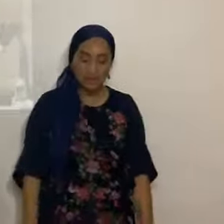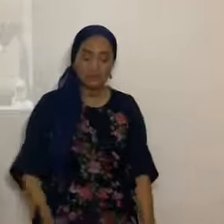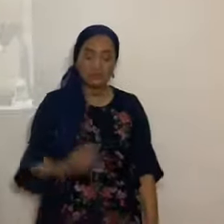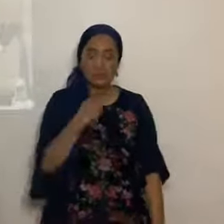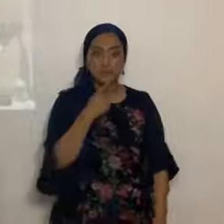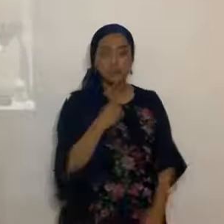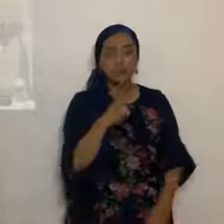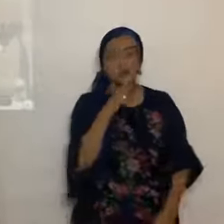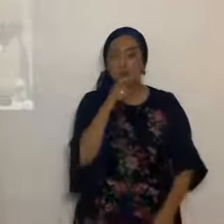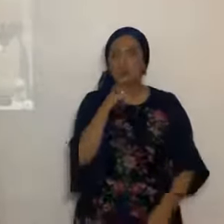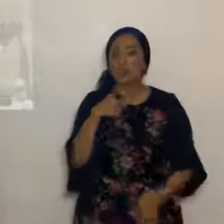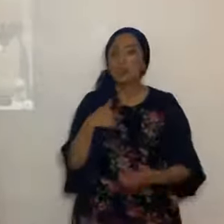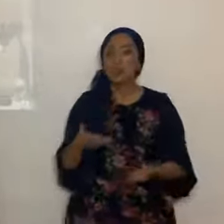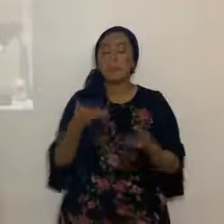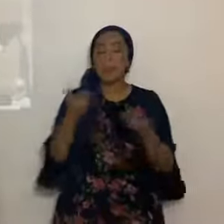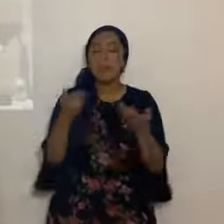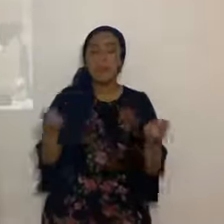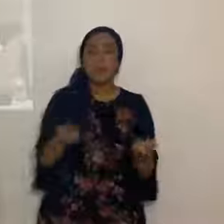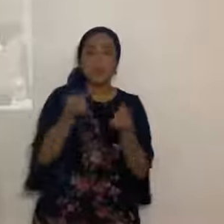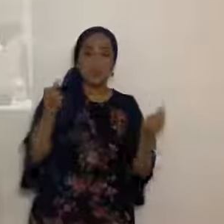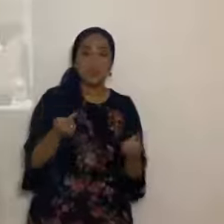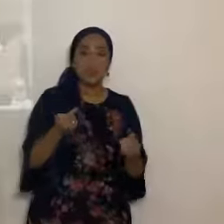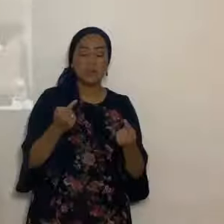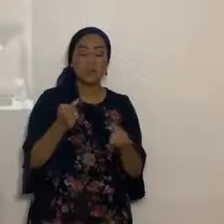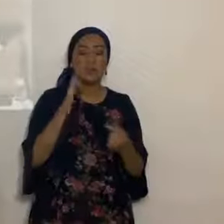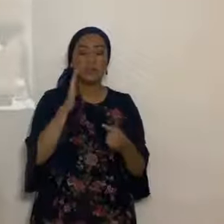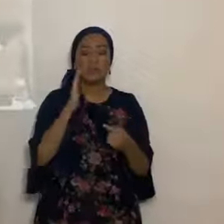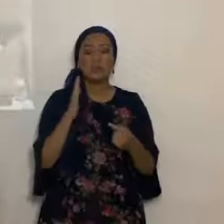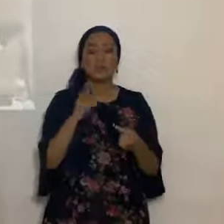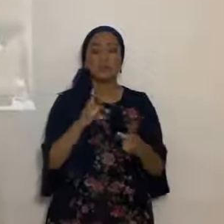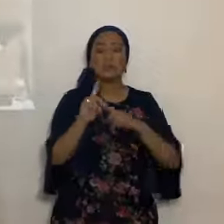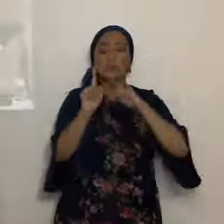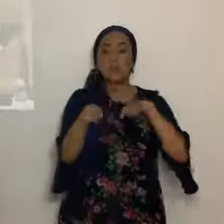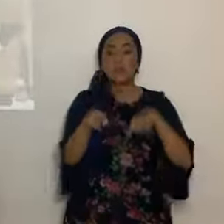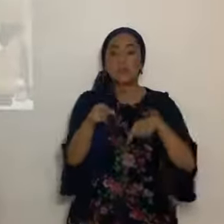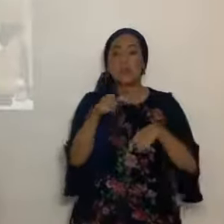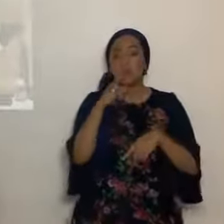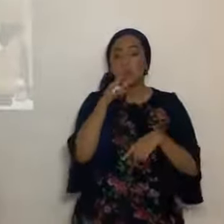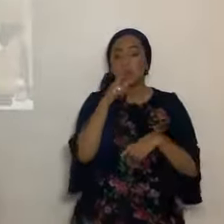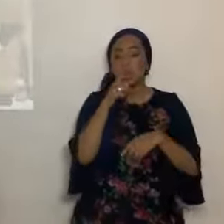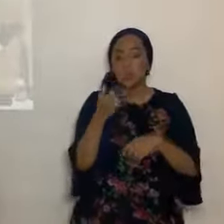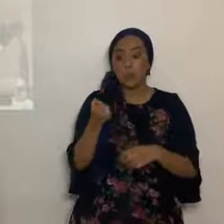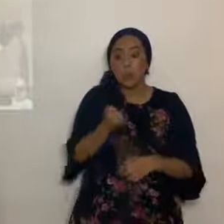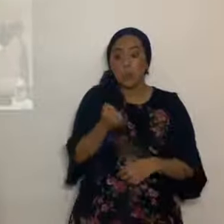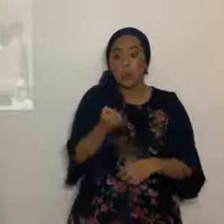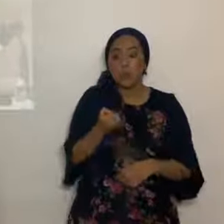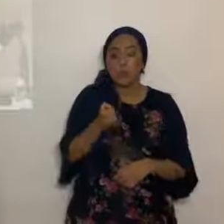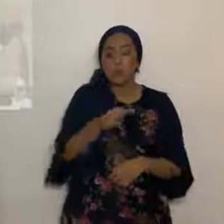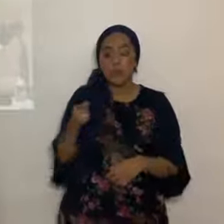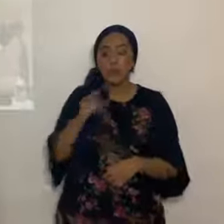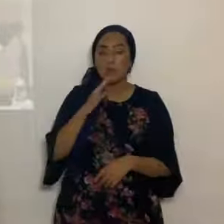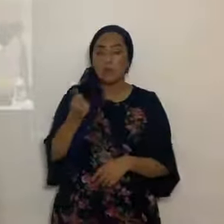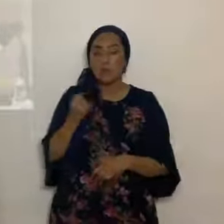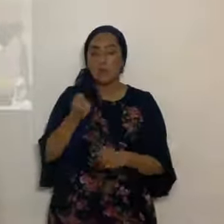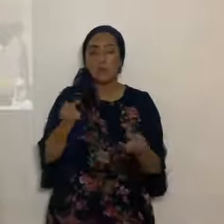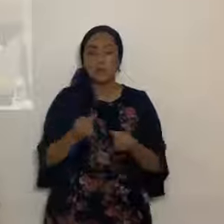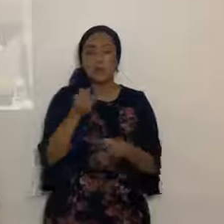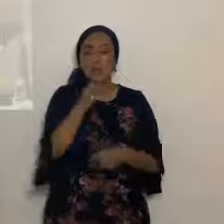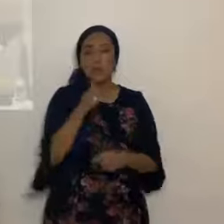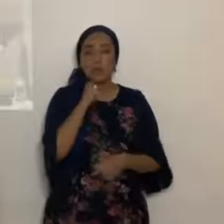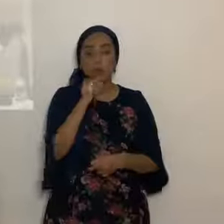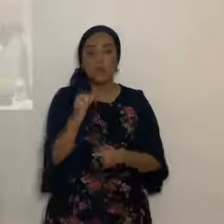Dice, a quienes remitieres los pecados les son remitidos, y a quienes los retuvieres les son retenidos. Entonces, si tú